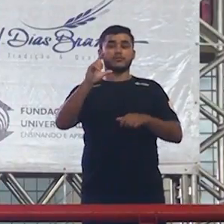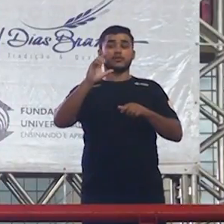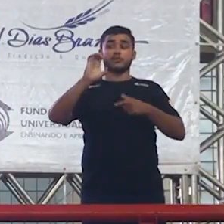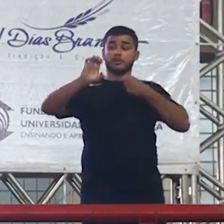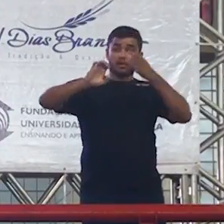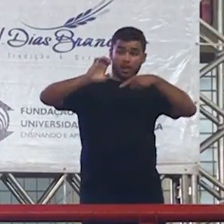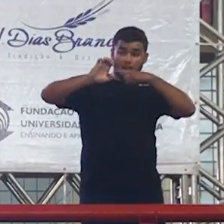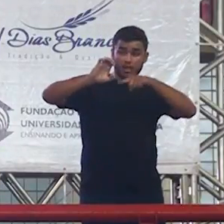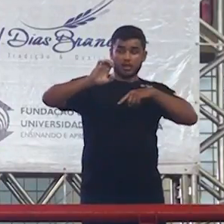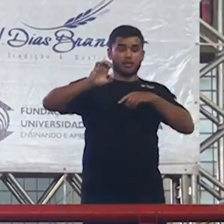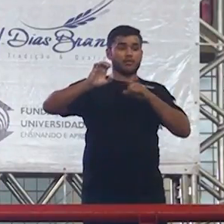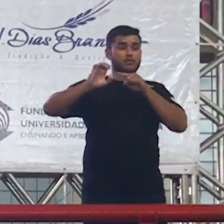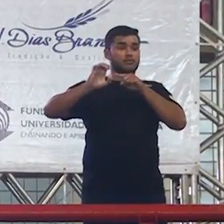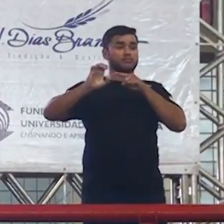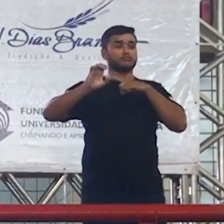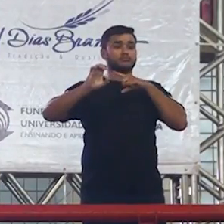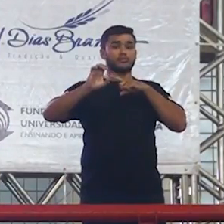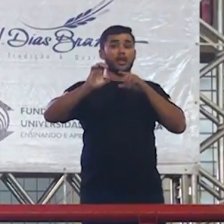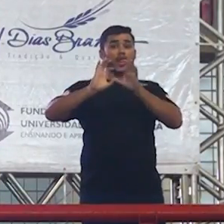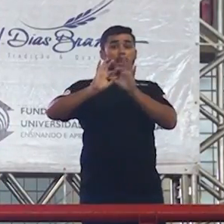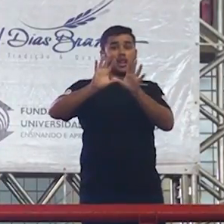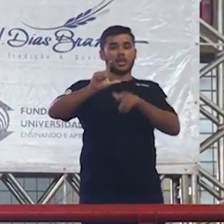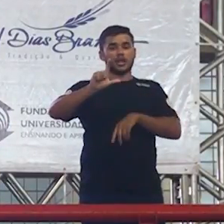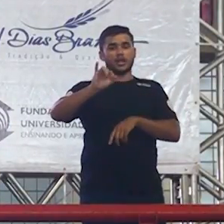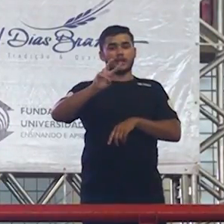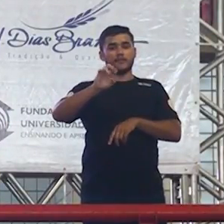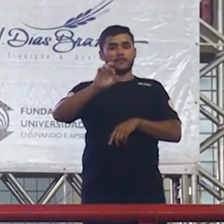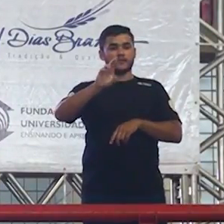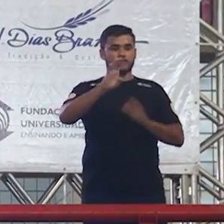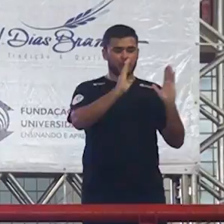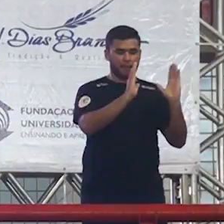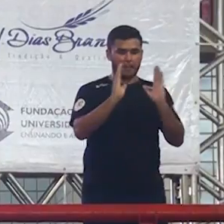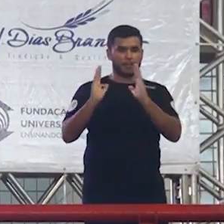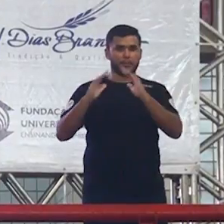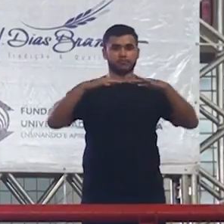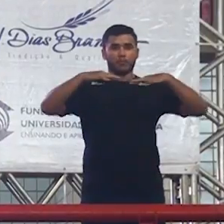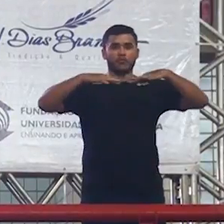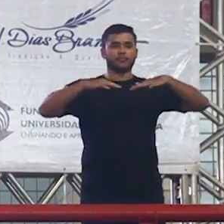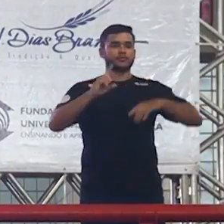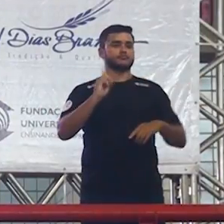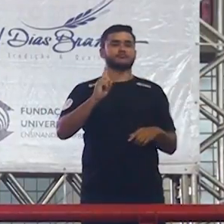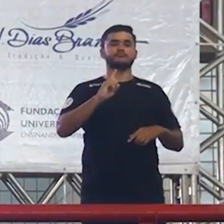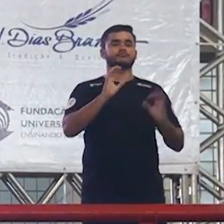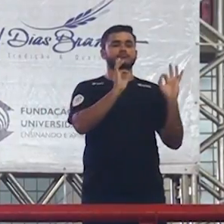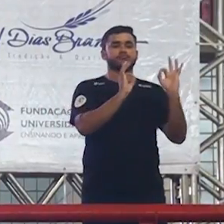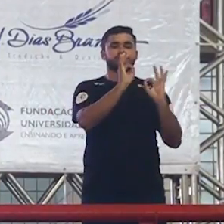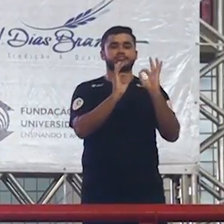Elétrons. Se movimentam organizadamente. Se movimentam como?